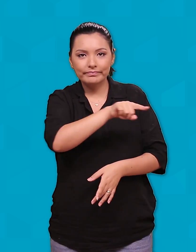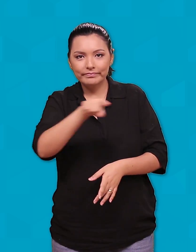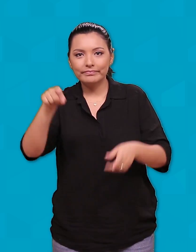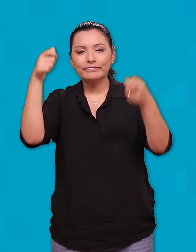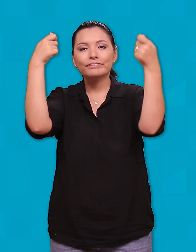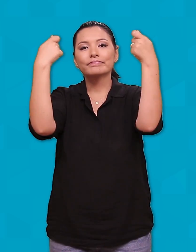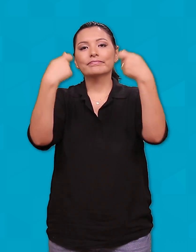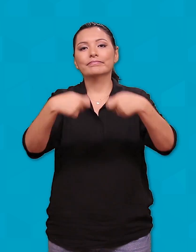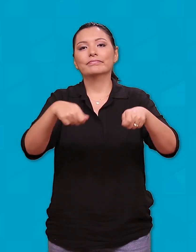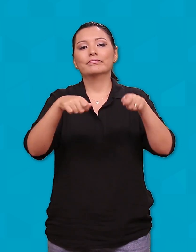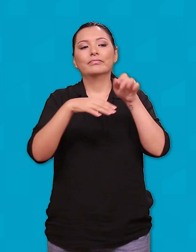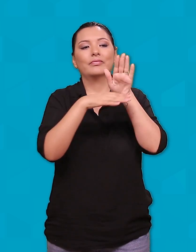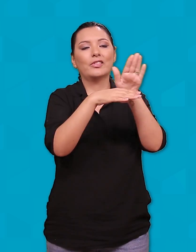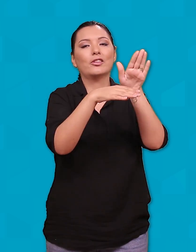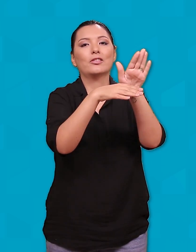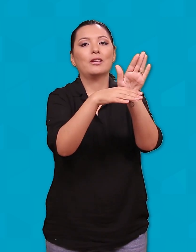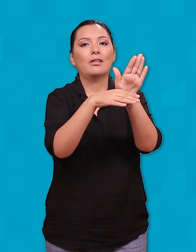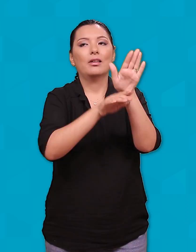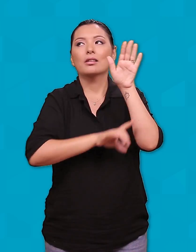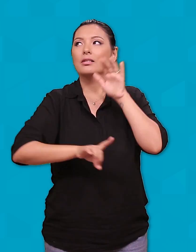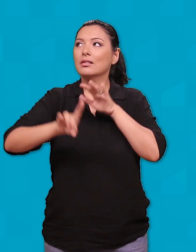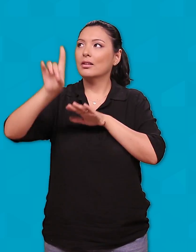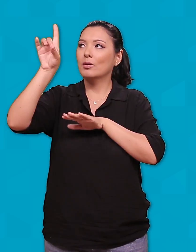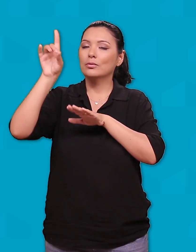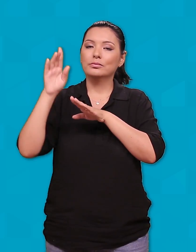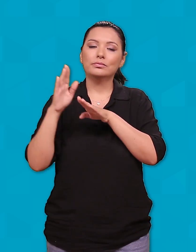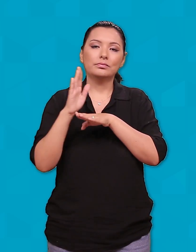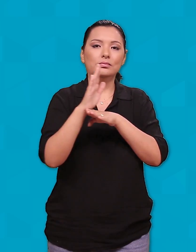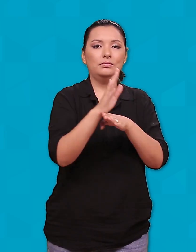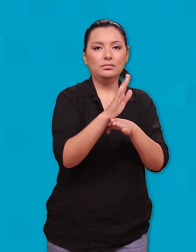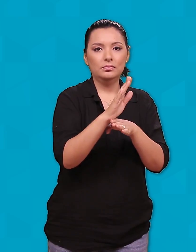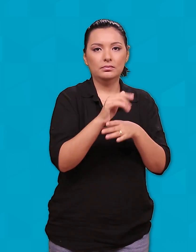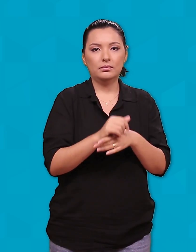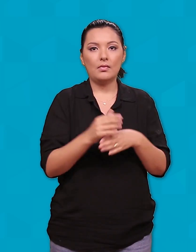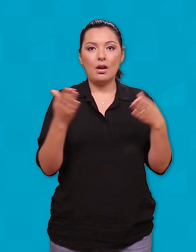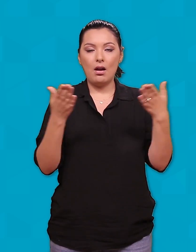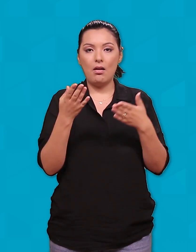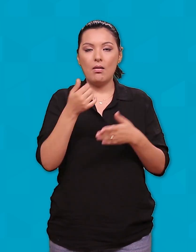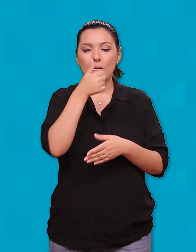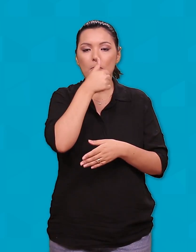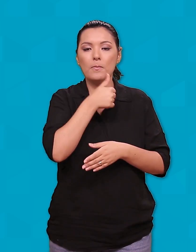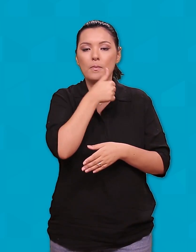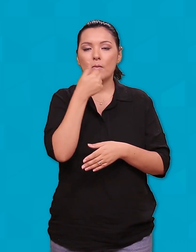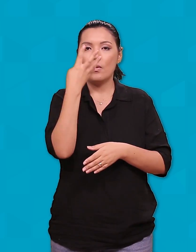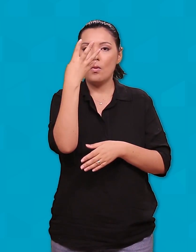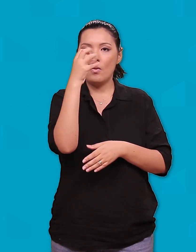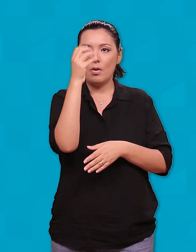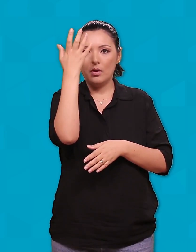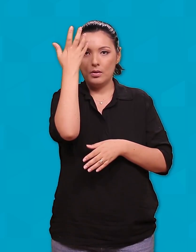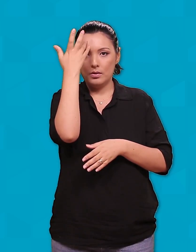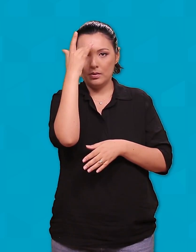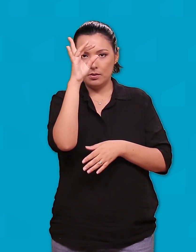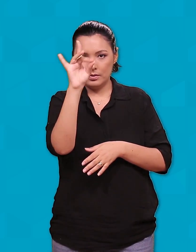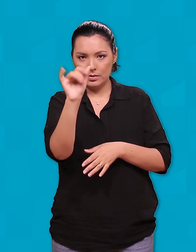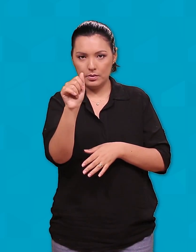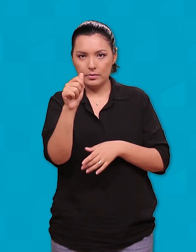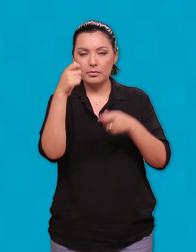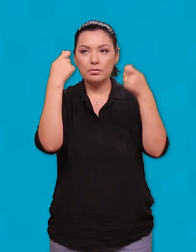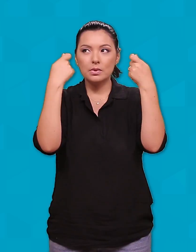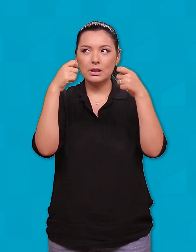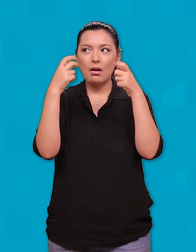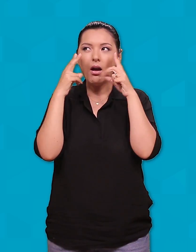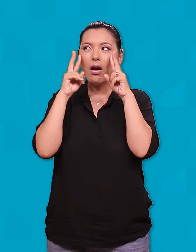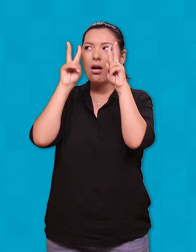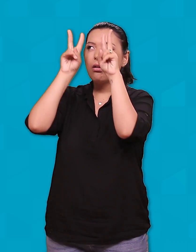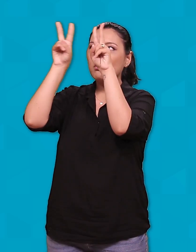vida com a luz de Deus. Por isso, nesta Quaresma, escutemos verdadeiramente a